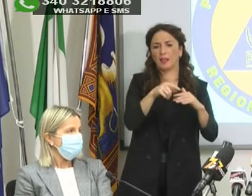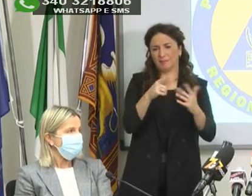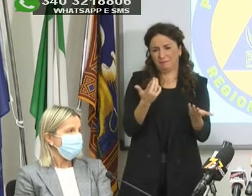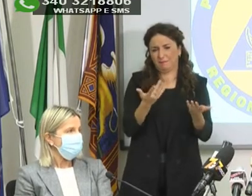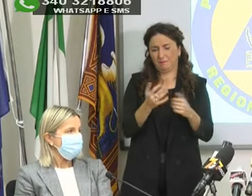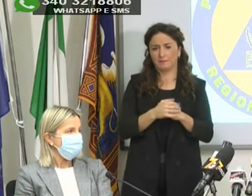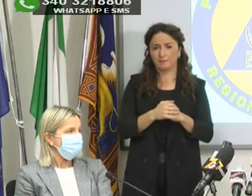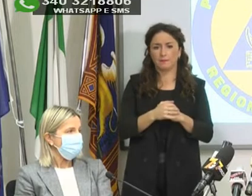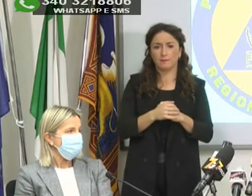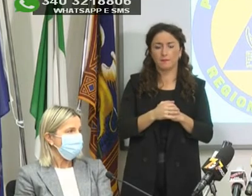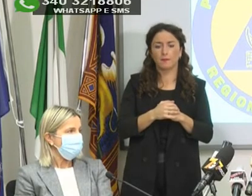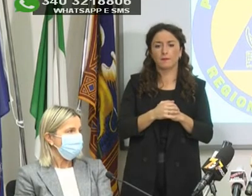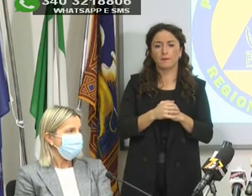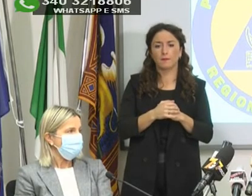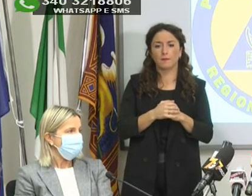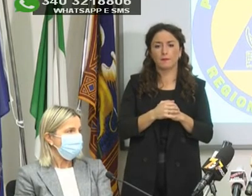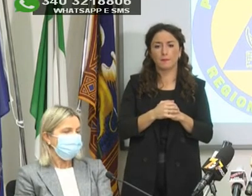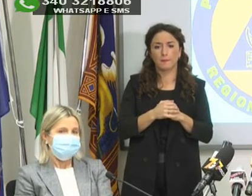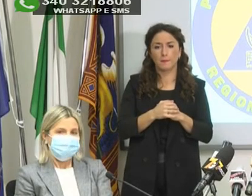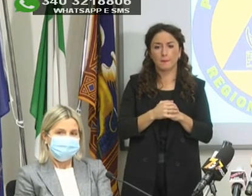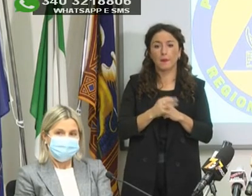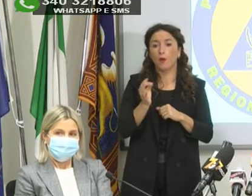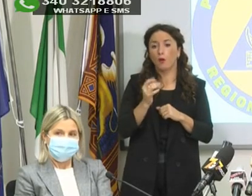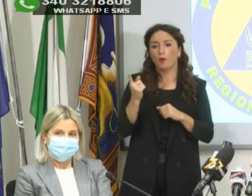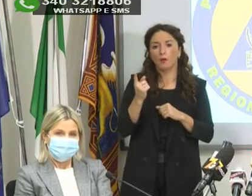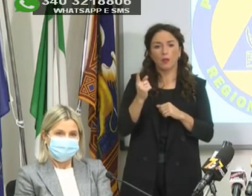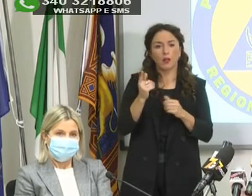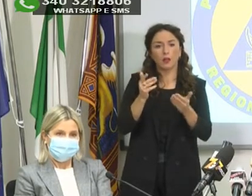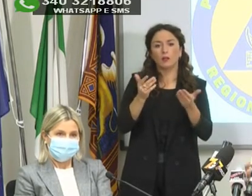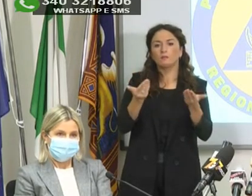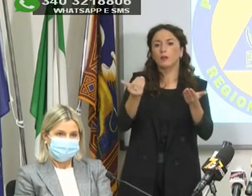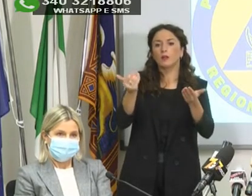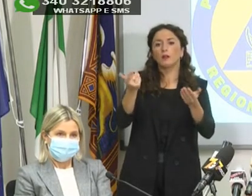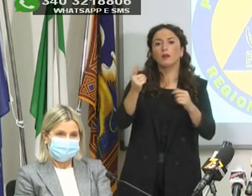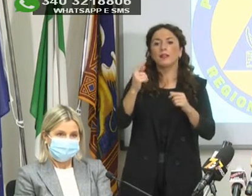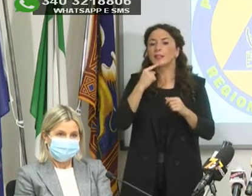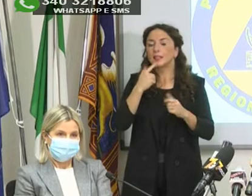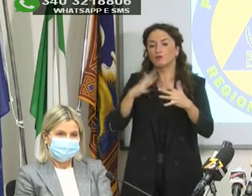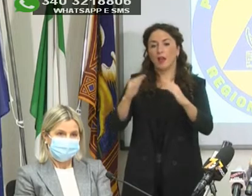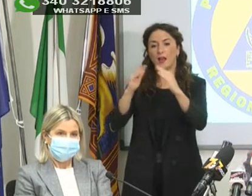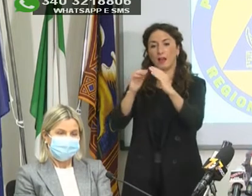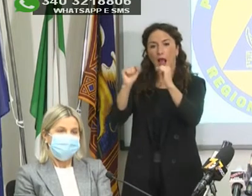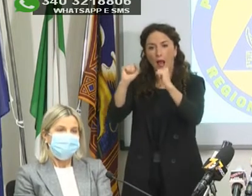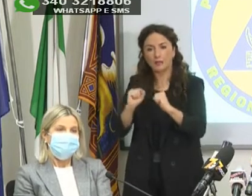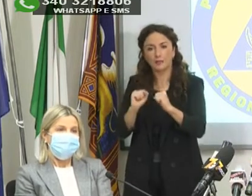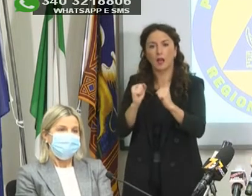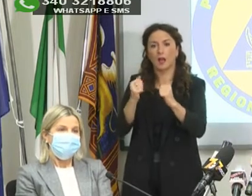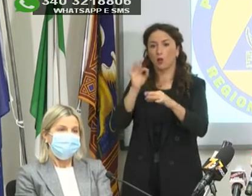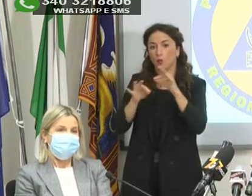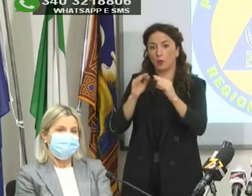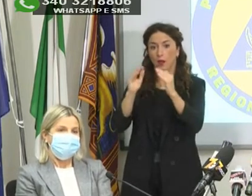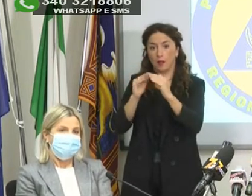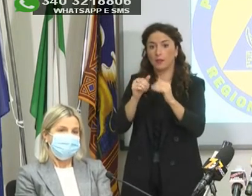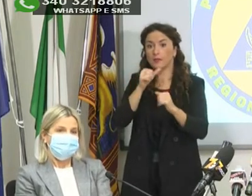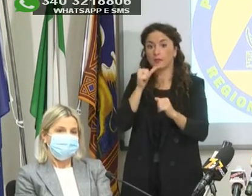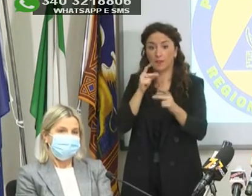ricordarlo, magari di togliere la possibilità di una cura immediata a chi effettivamente magari si è già fatto giorni a casa, ha seguito la cura domiciliare e ha bisogno